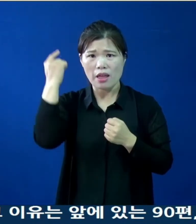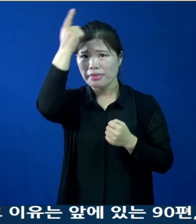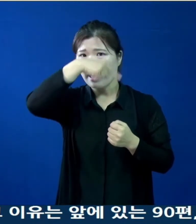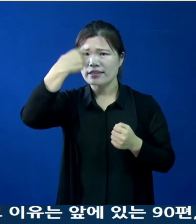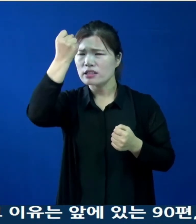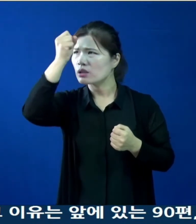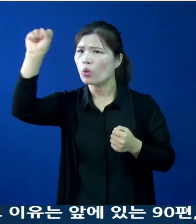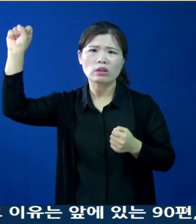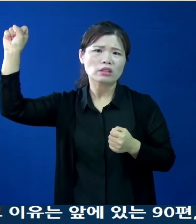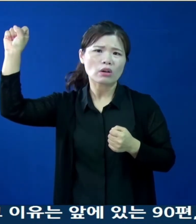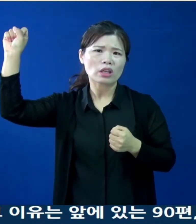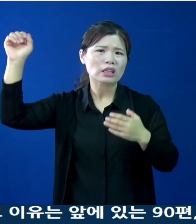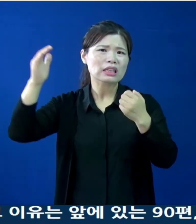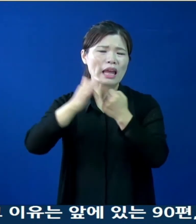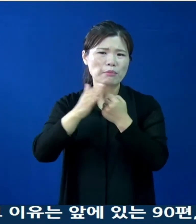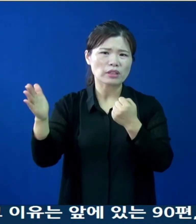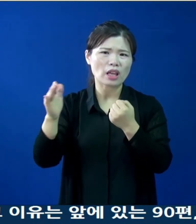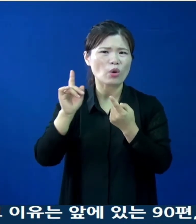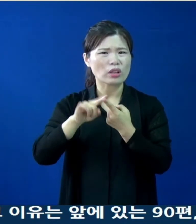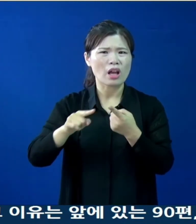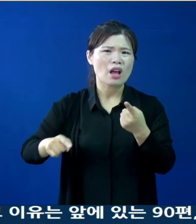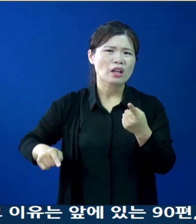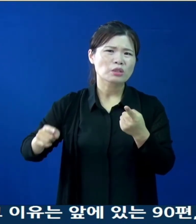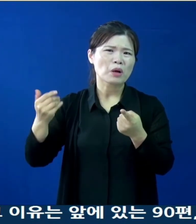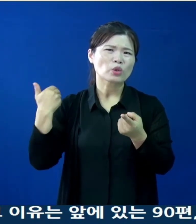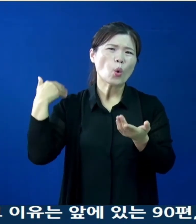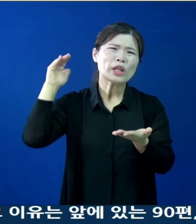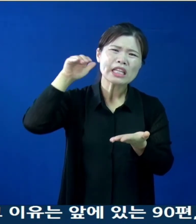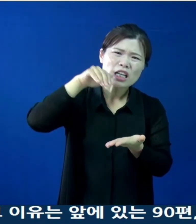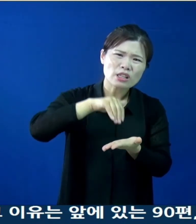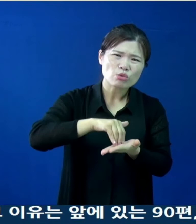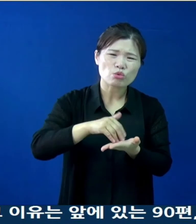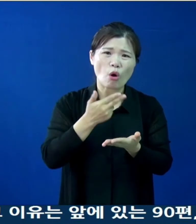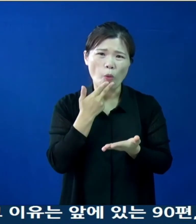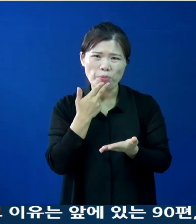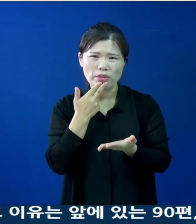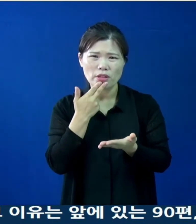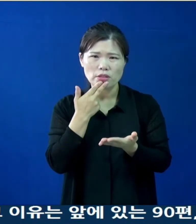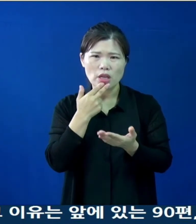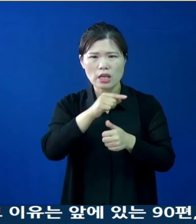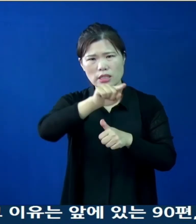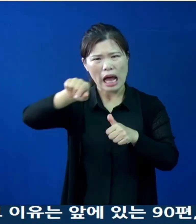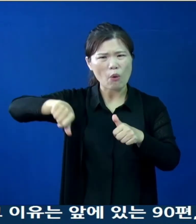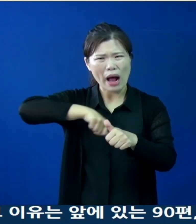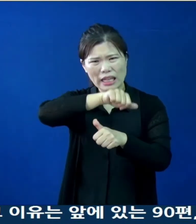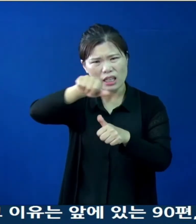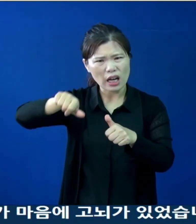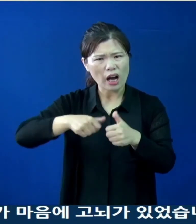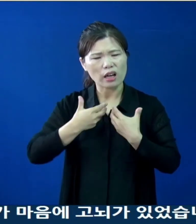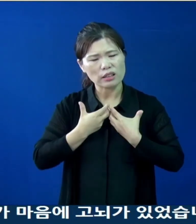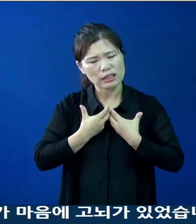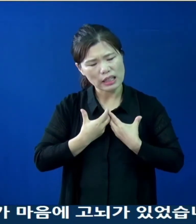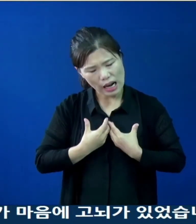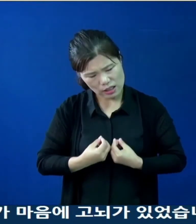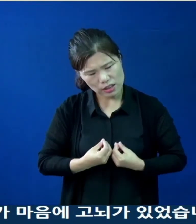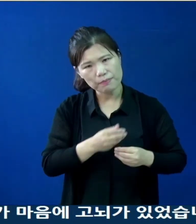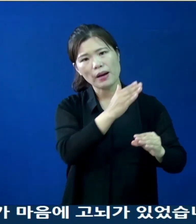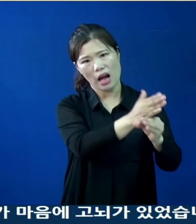이것이 돌이킬 수 없는 상황이 아닌가 하는 마음에 낙심이 들고 있는